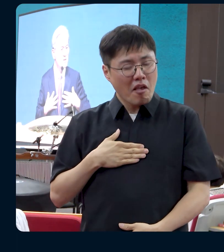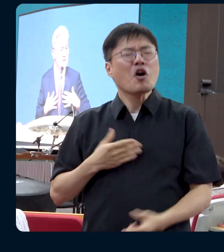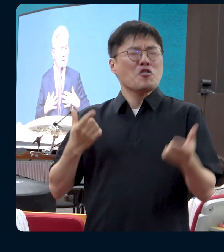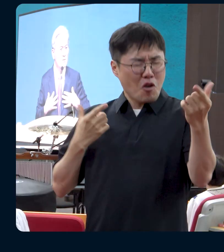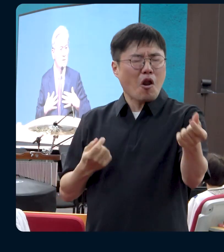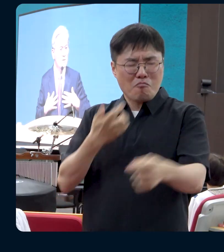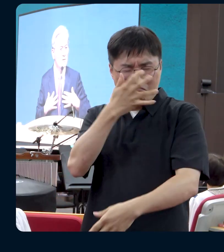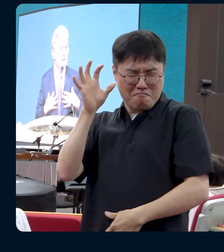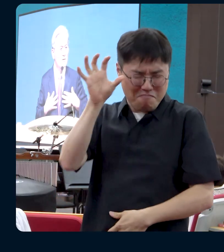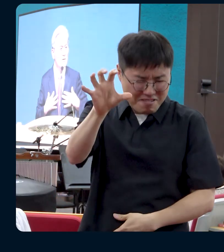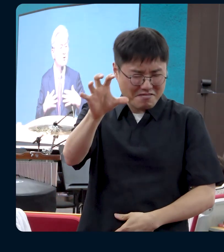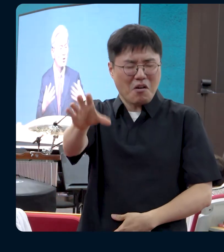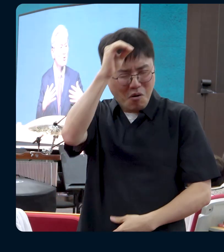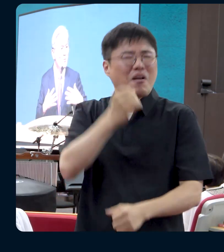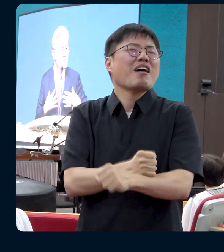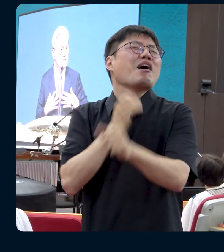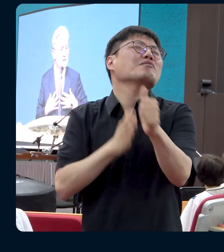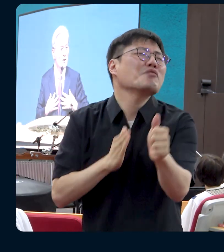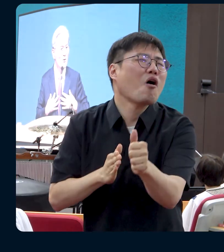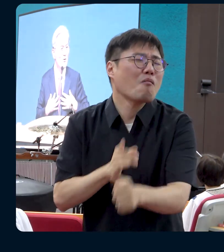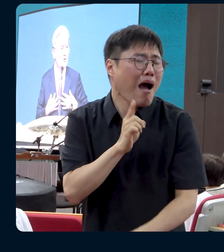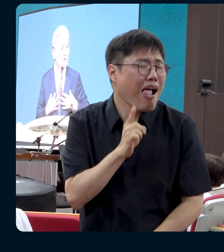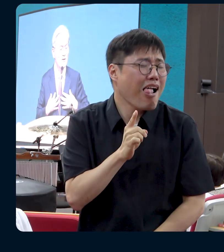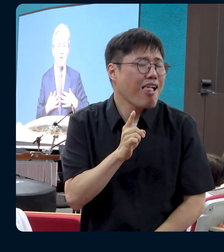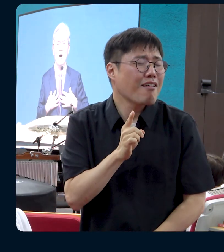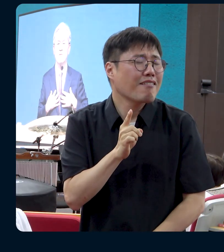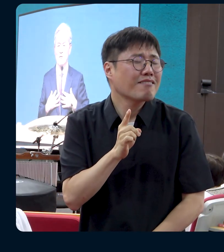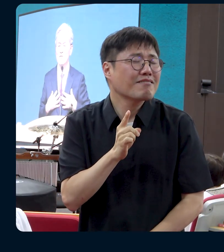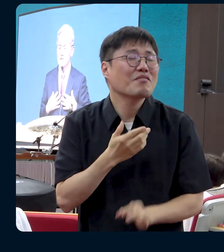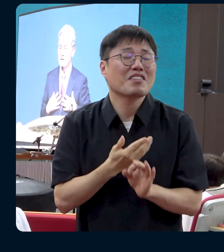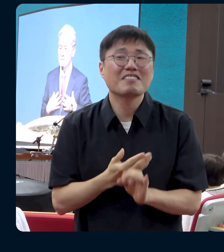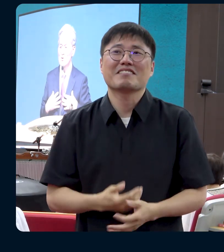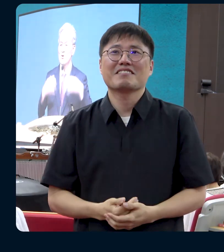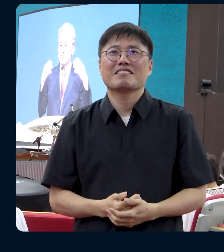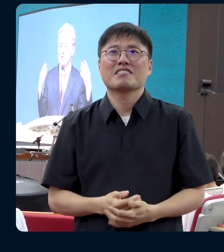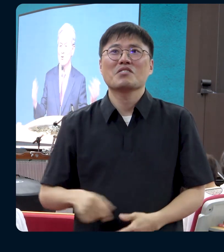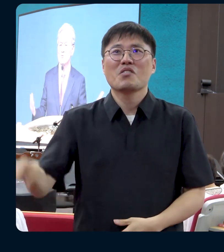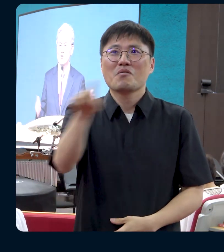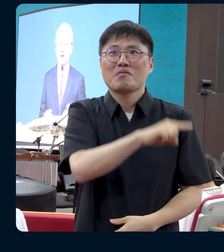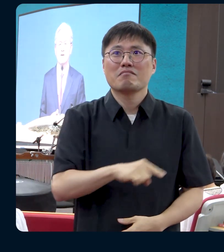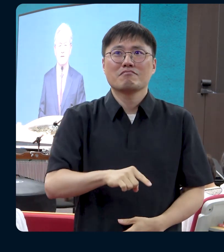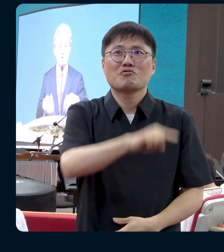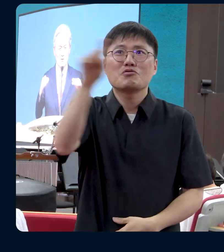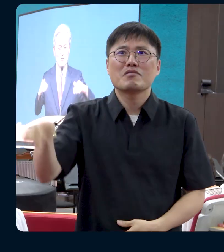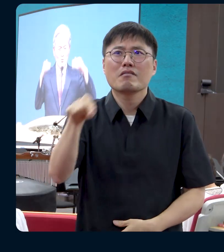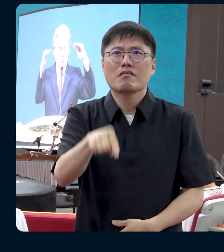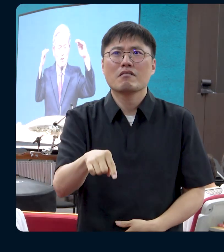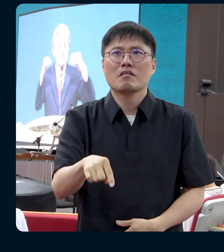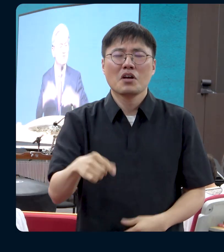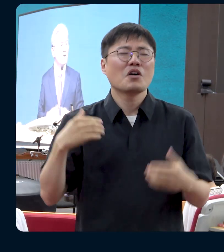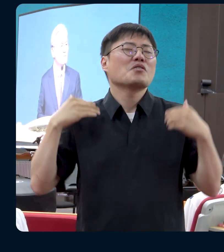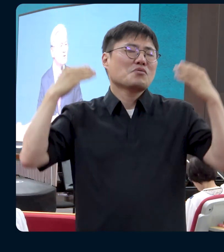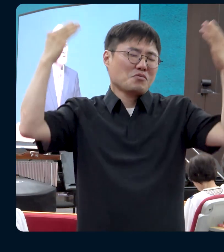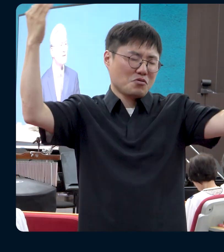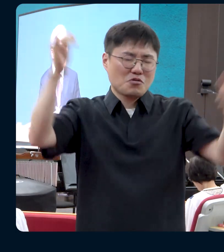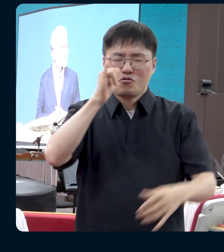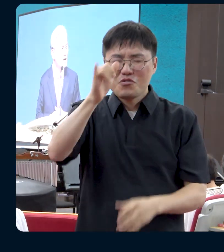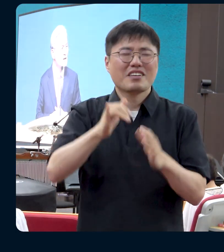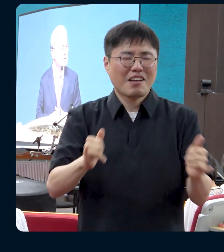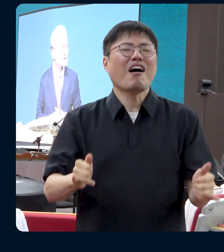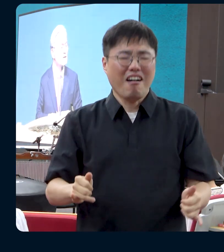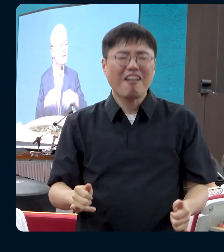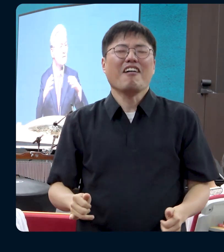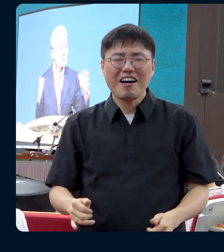저처럼 믿으세요, 저를 본받으세요 라고 하면, 물론 여러분 중에 성숙한 훌륭한 분들은